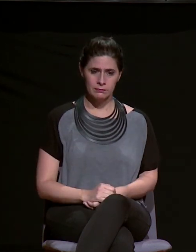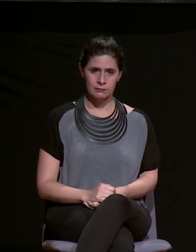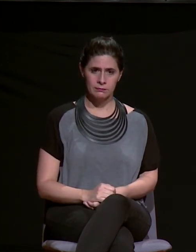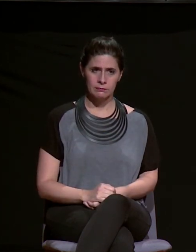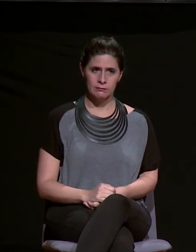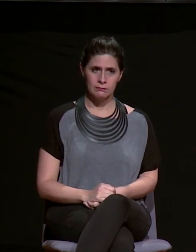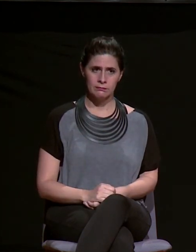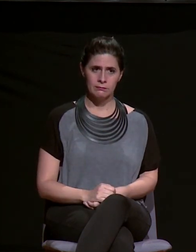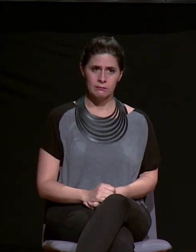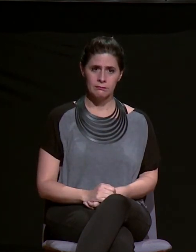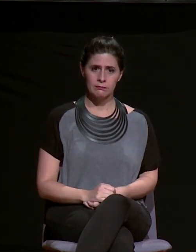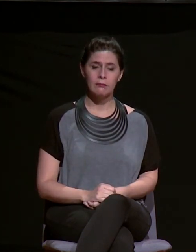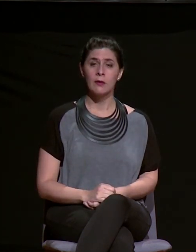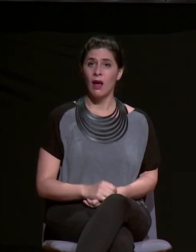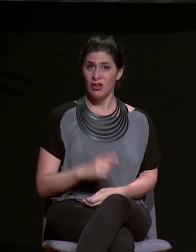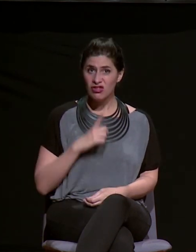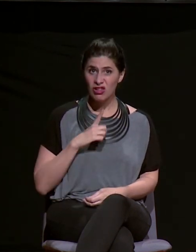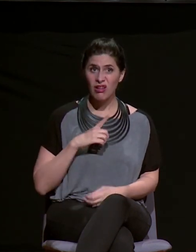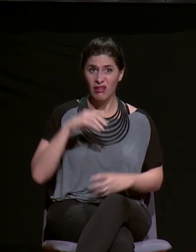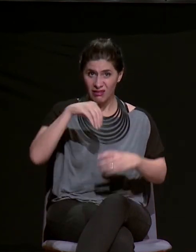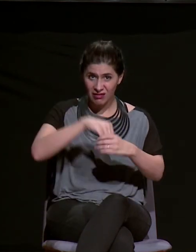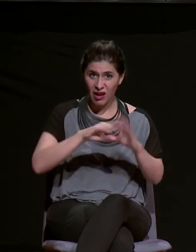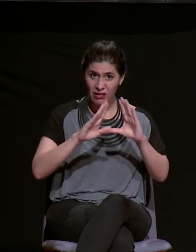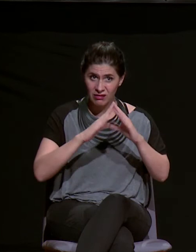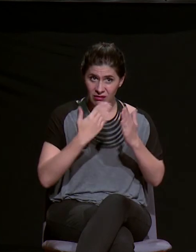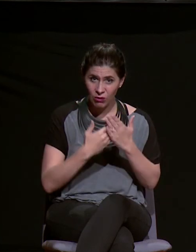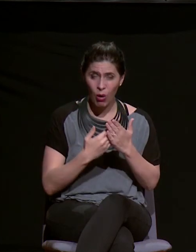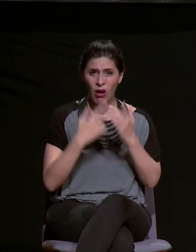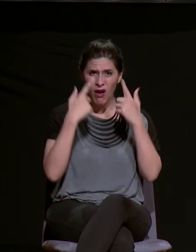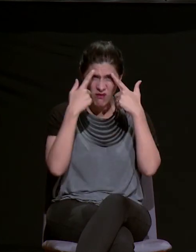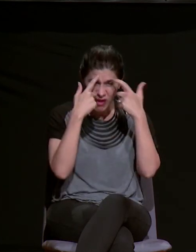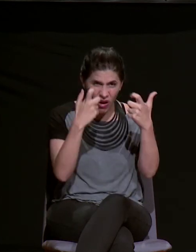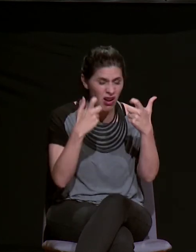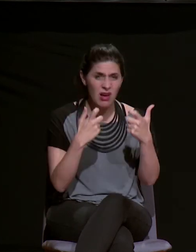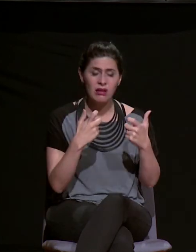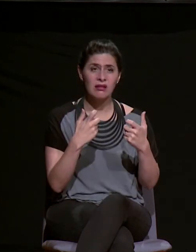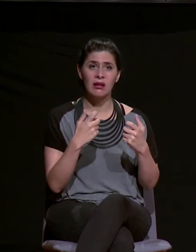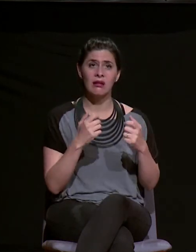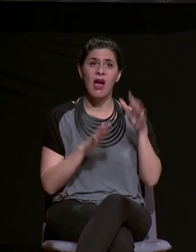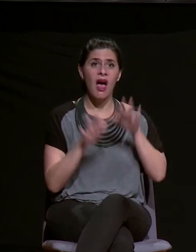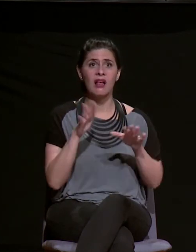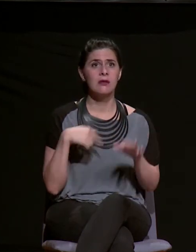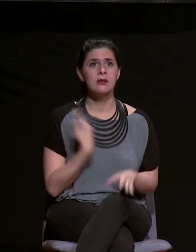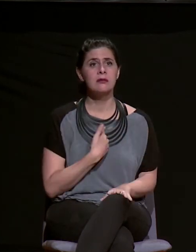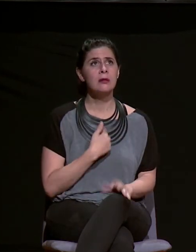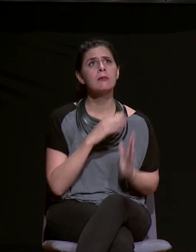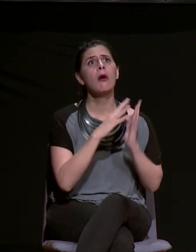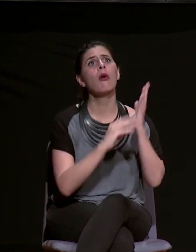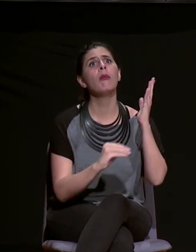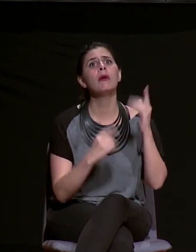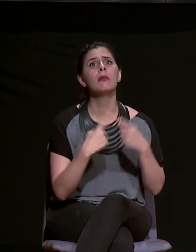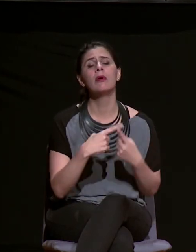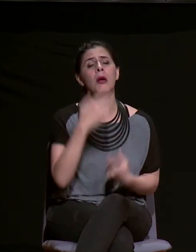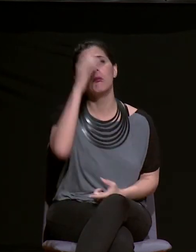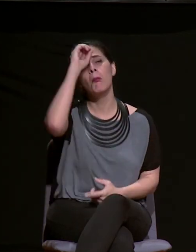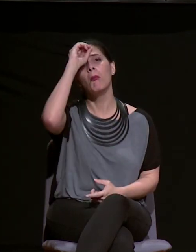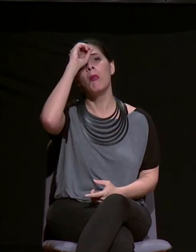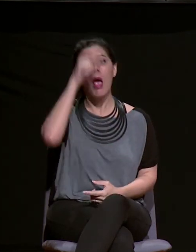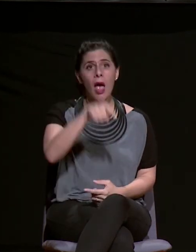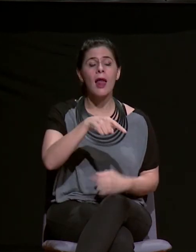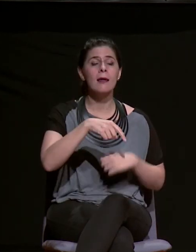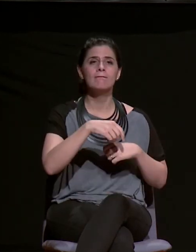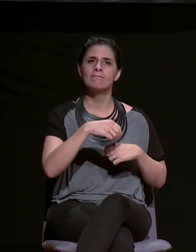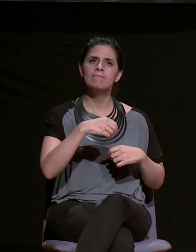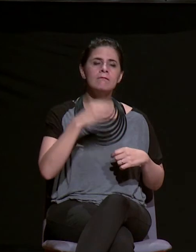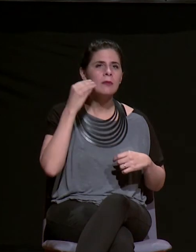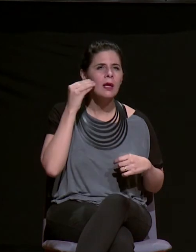violências que às vezes a gente, inclusive, reproduz porque não se dá conta do que está fazendo. Eu tento, apesar disso ser difícil, ser muito